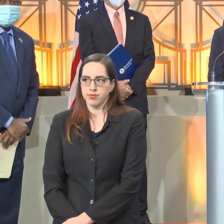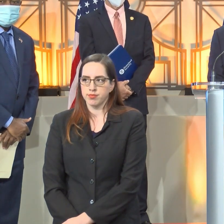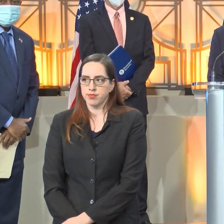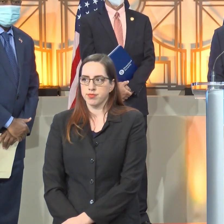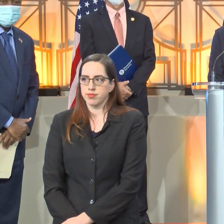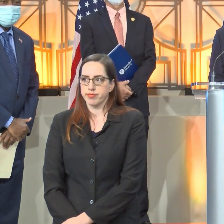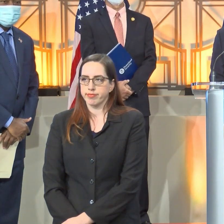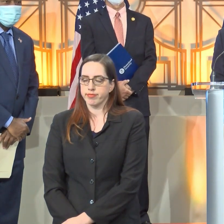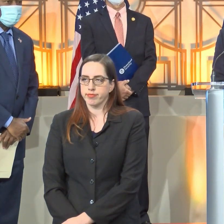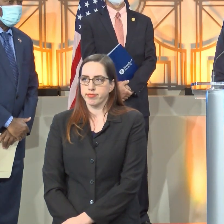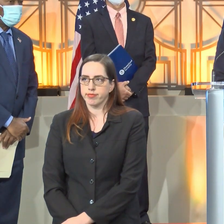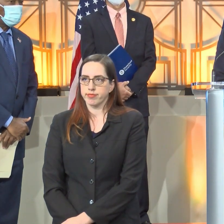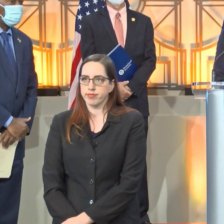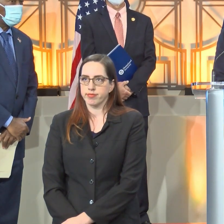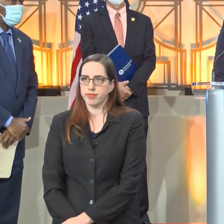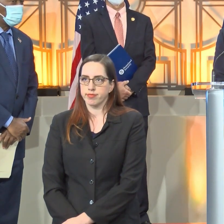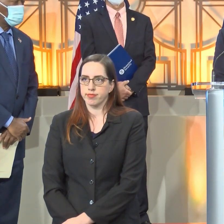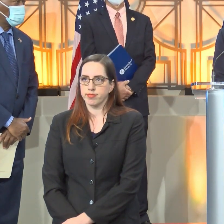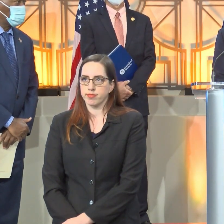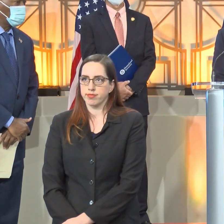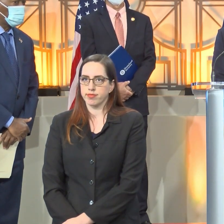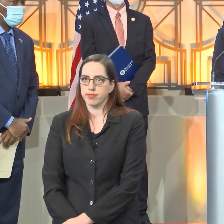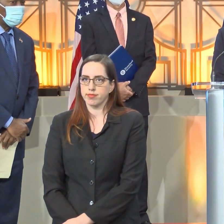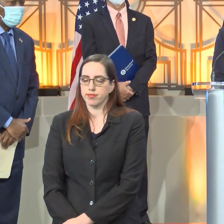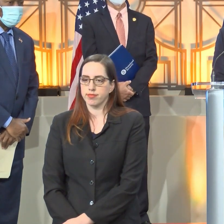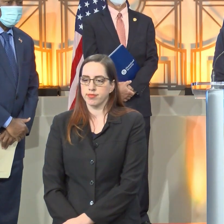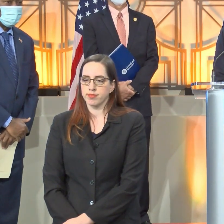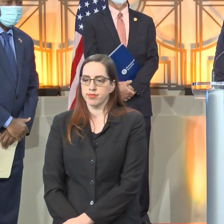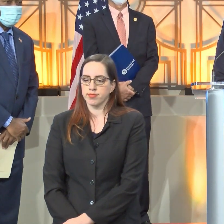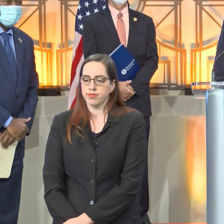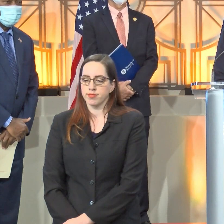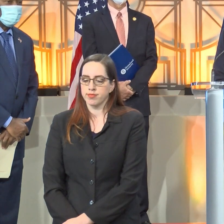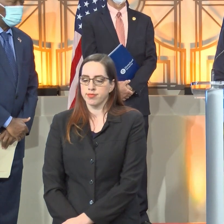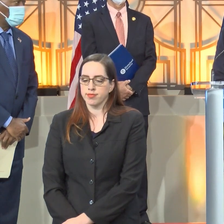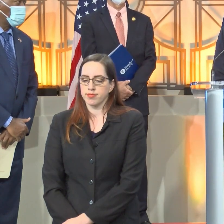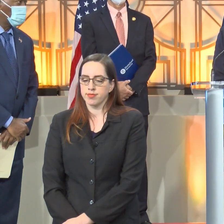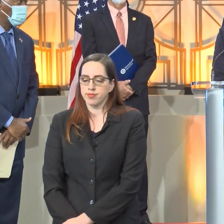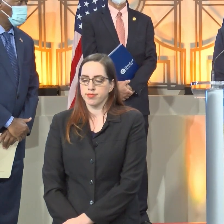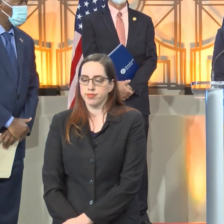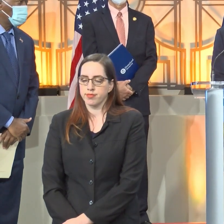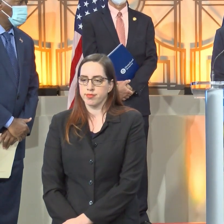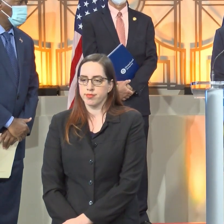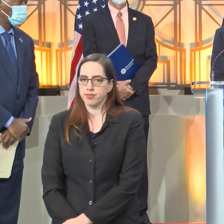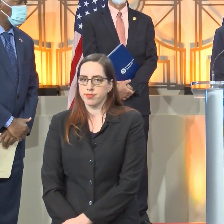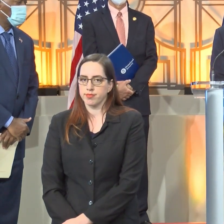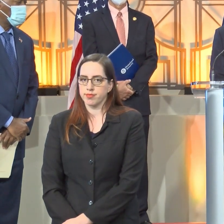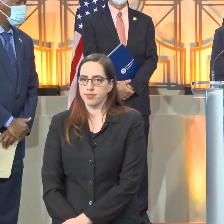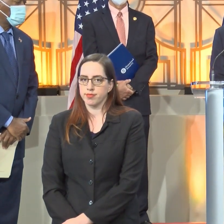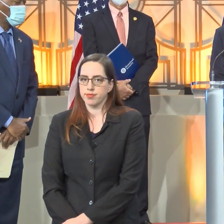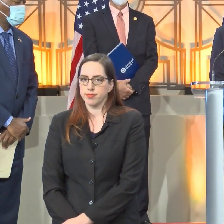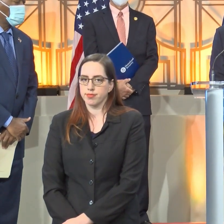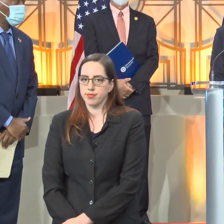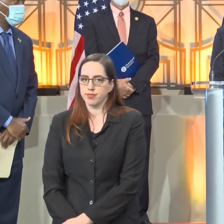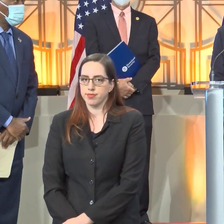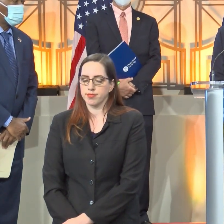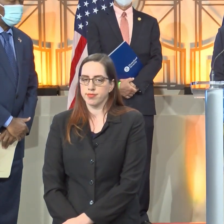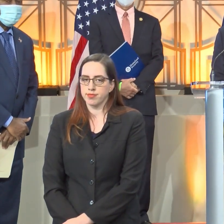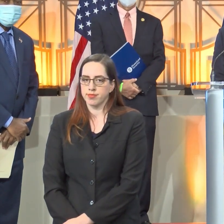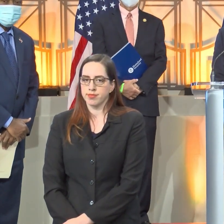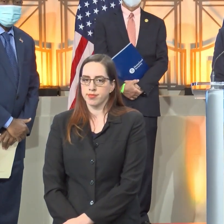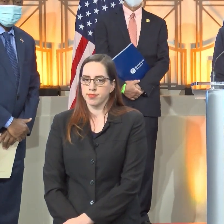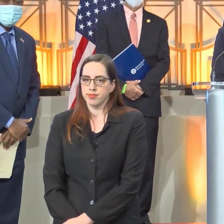para ayudar que la gente alrededor de la comunidad puede venir y descansar un poco en